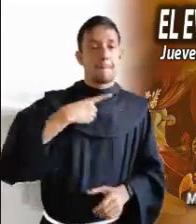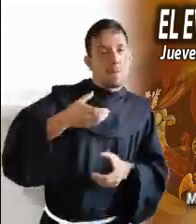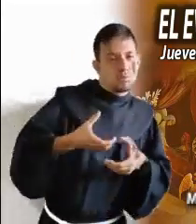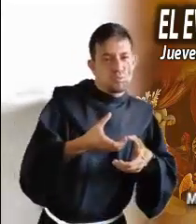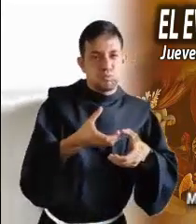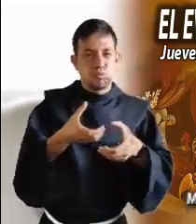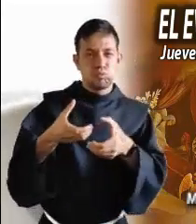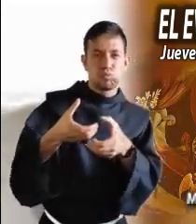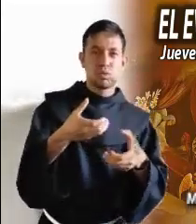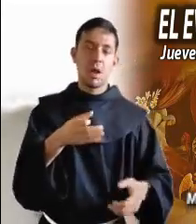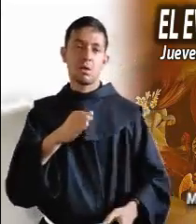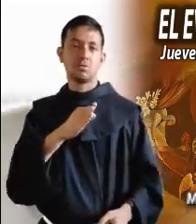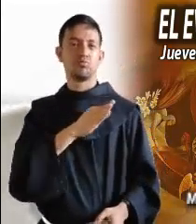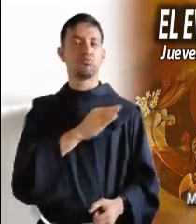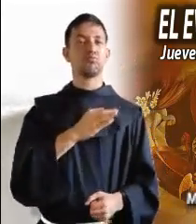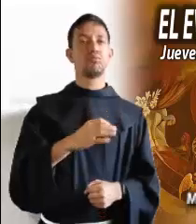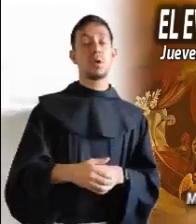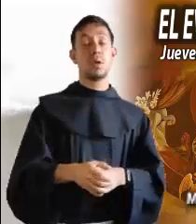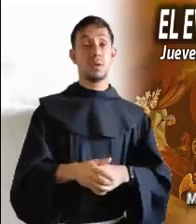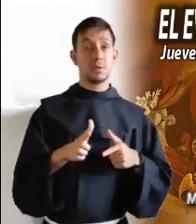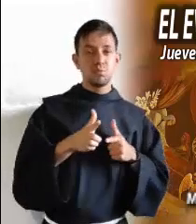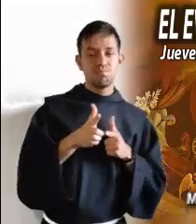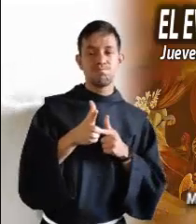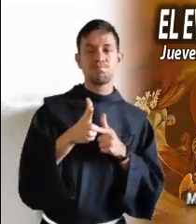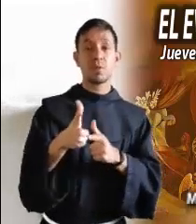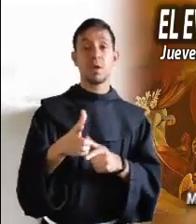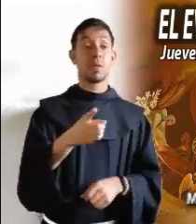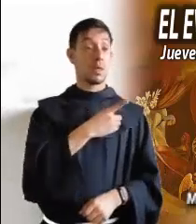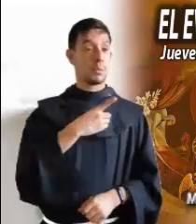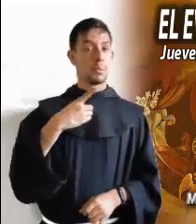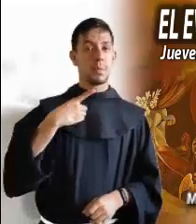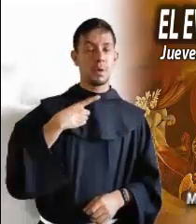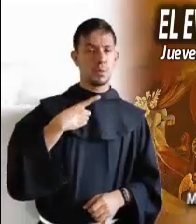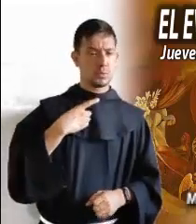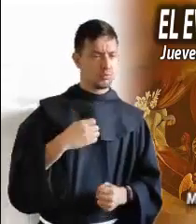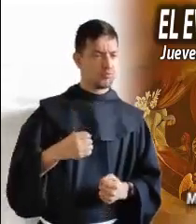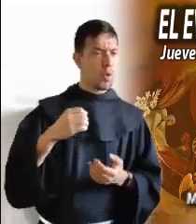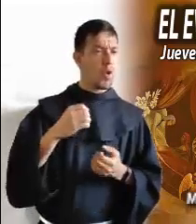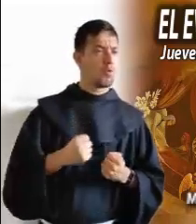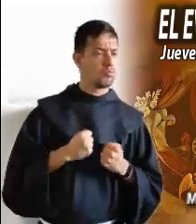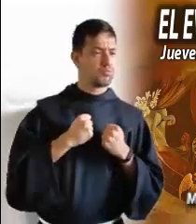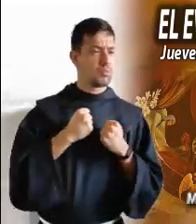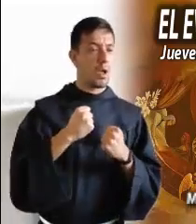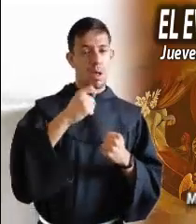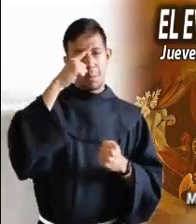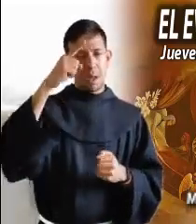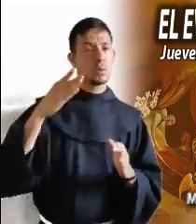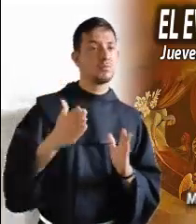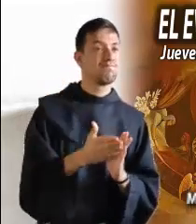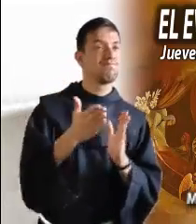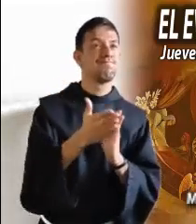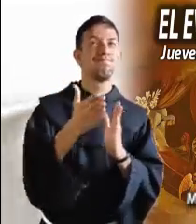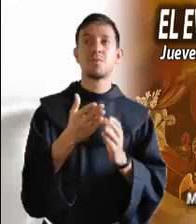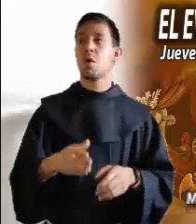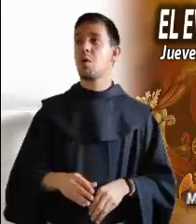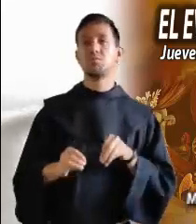nuestro camino y cómo debemos también nosotros aportar nuestro esfuerzo para construir en